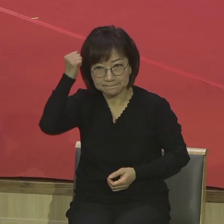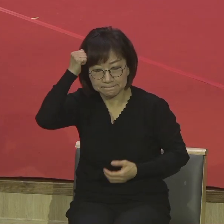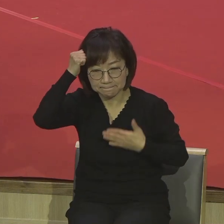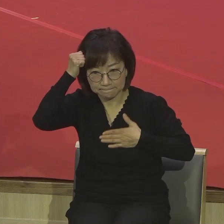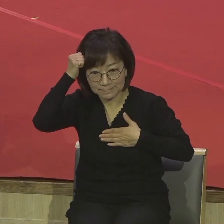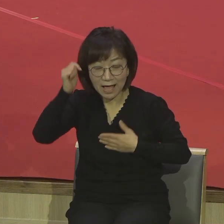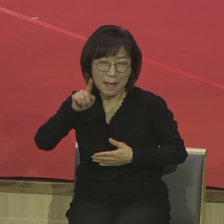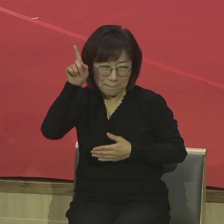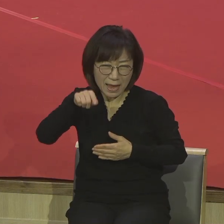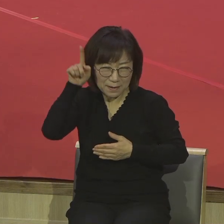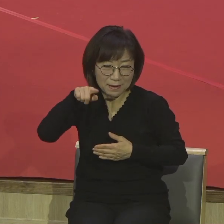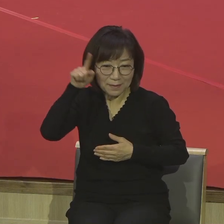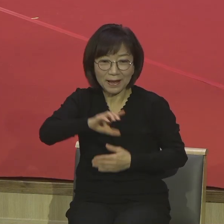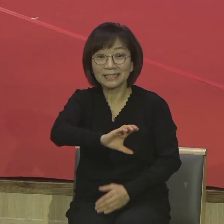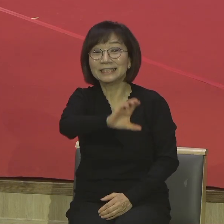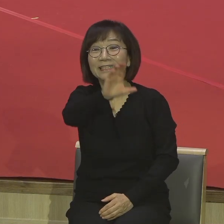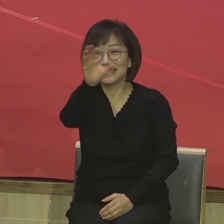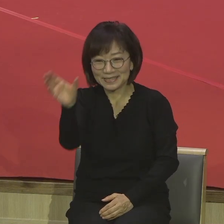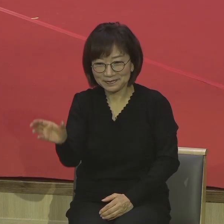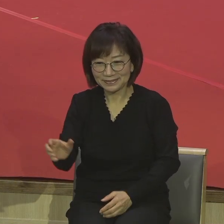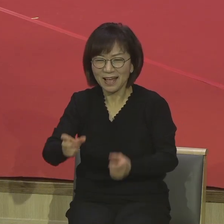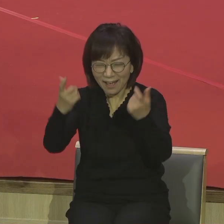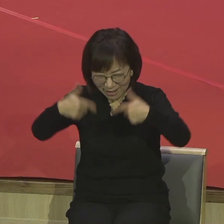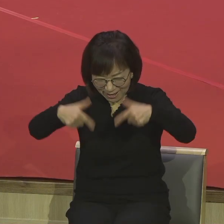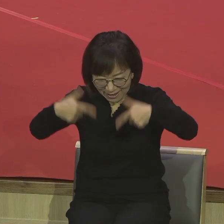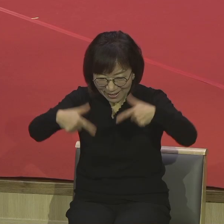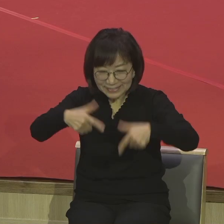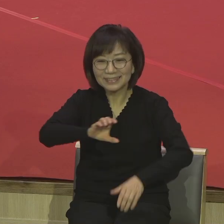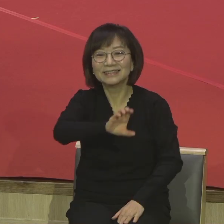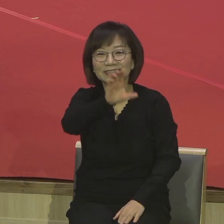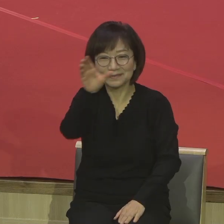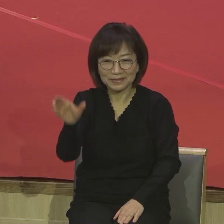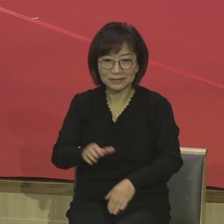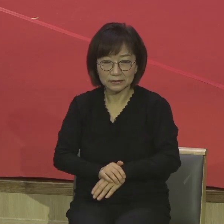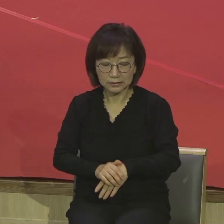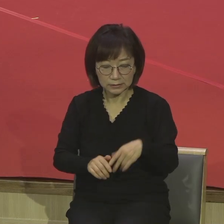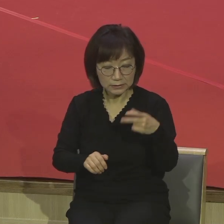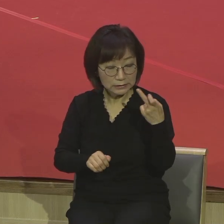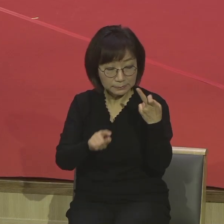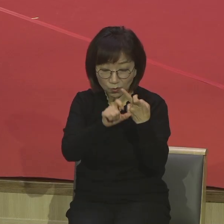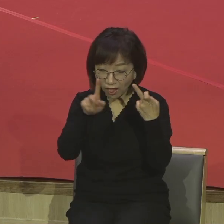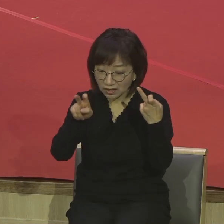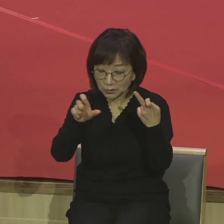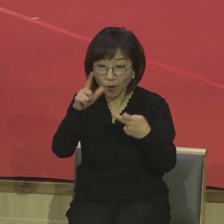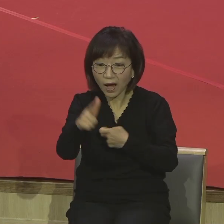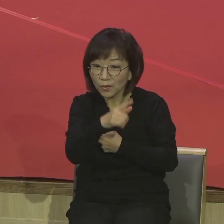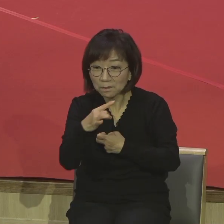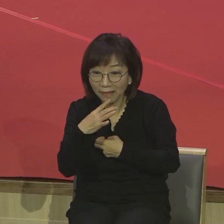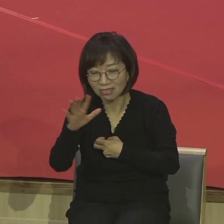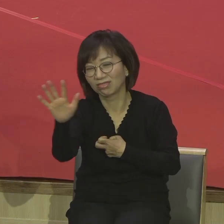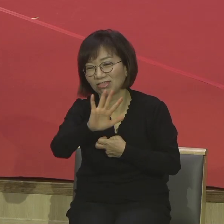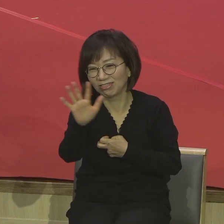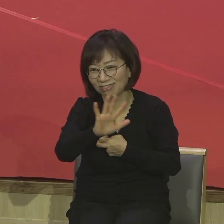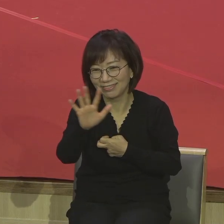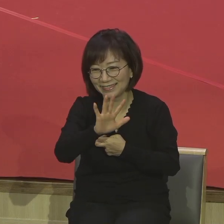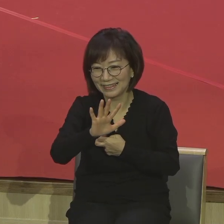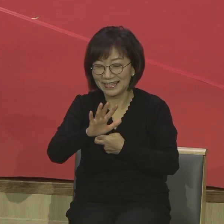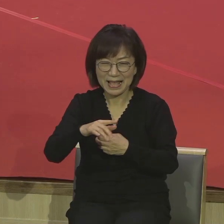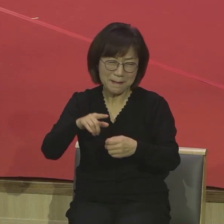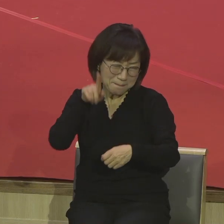크리스마스 돼요. 항상 크리스마스가 된다. 크리스마스가 뭐냐? 크리스마스란